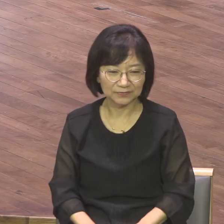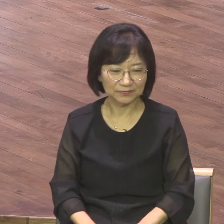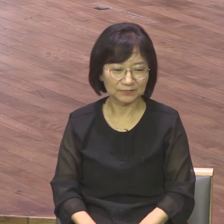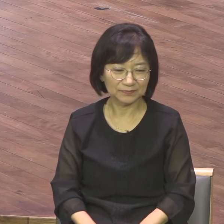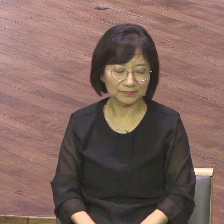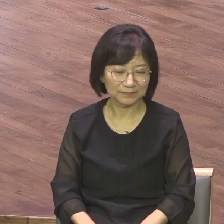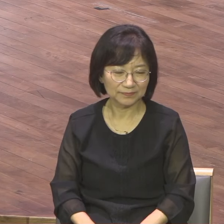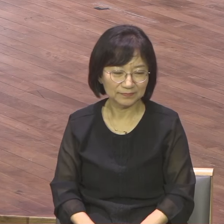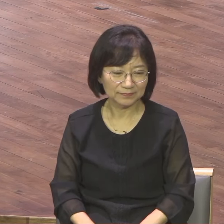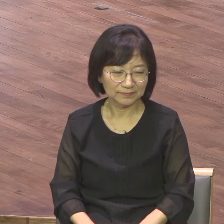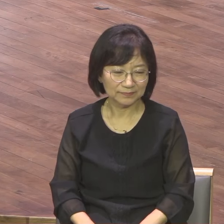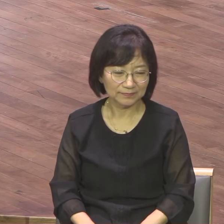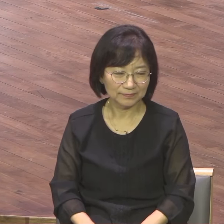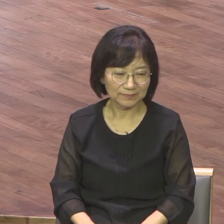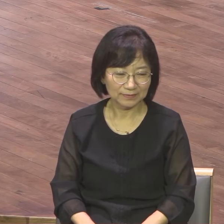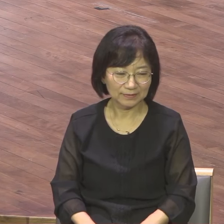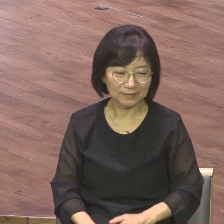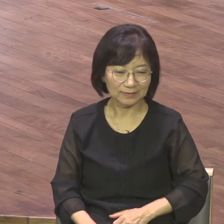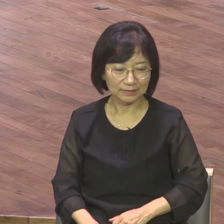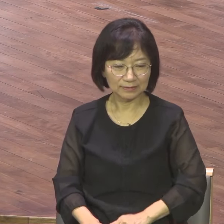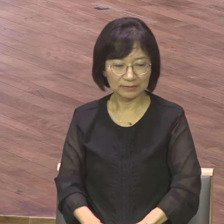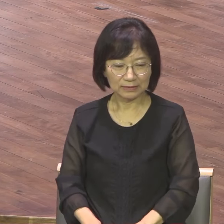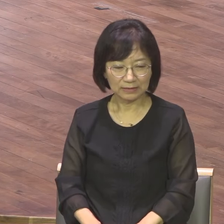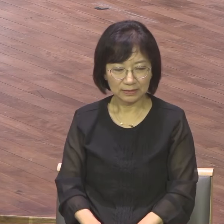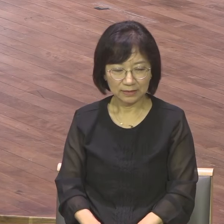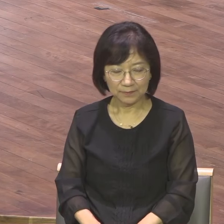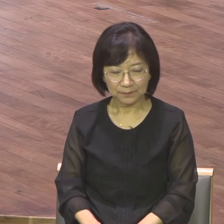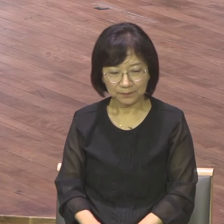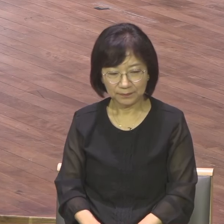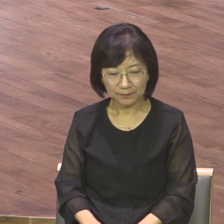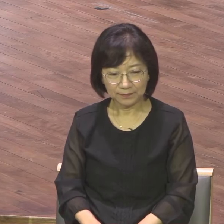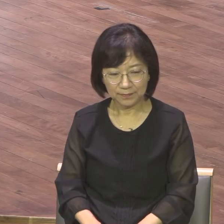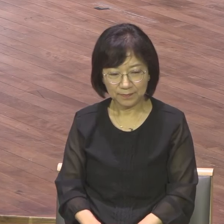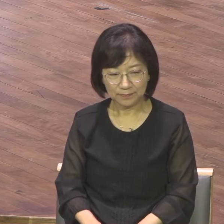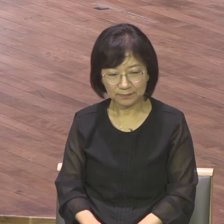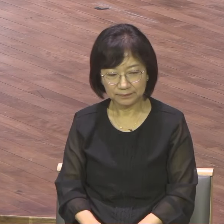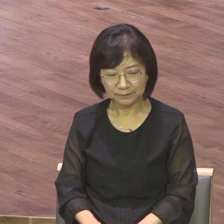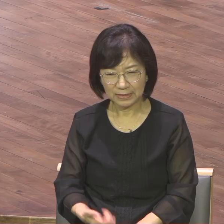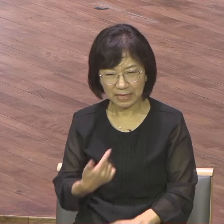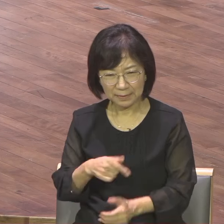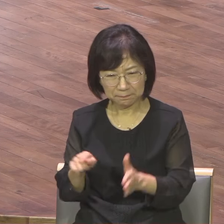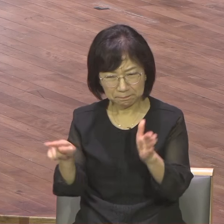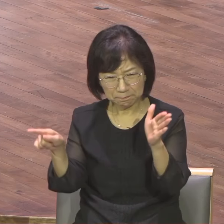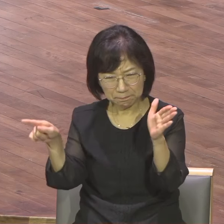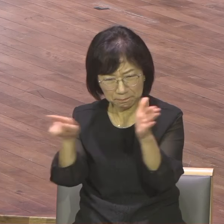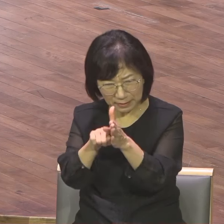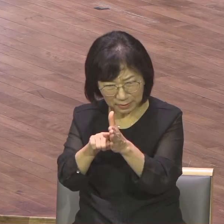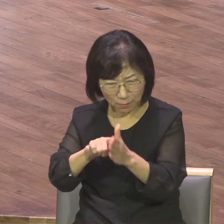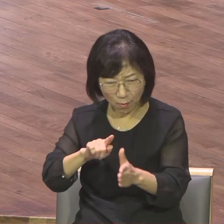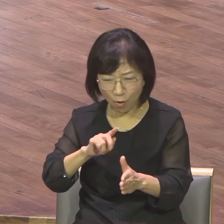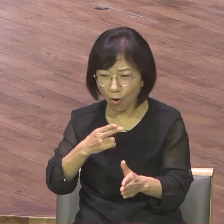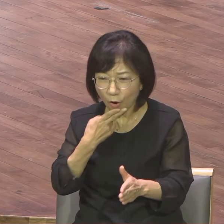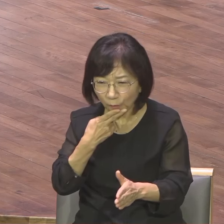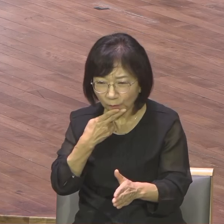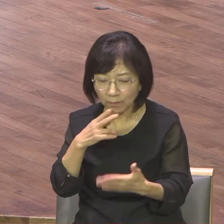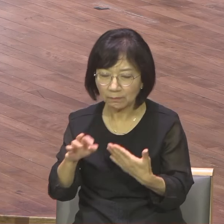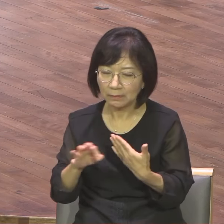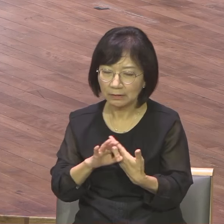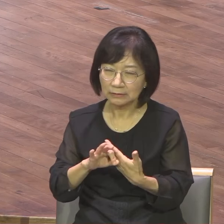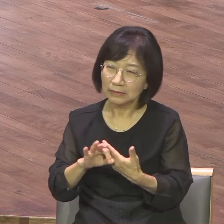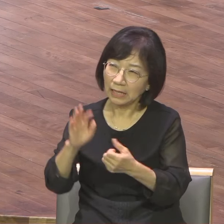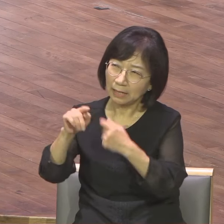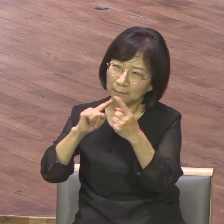현실적으로 믿음 없으면 잘 다 어떻게 할 수가 없는 거예요 사실 이거.